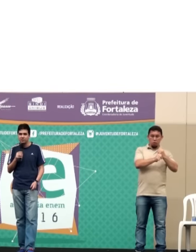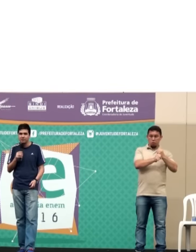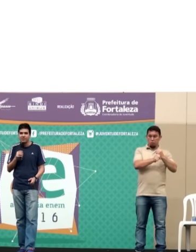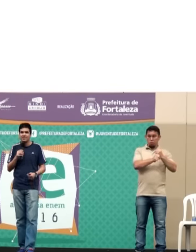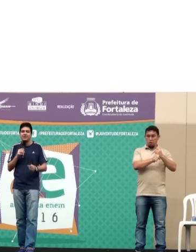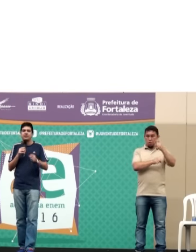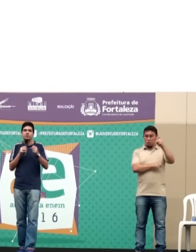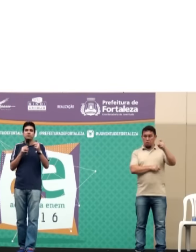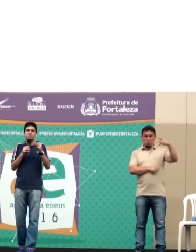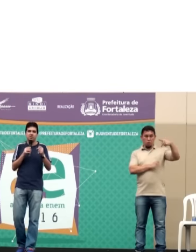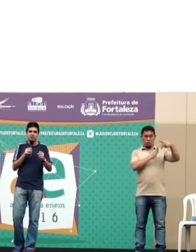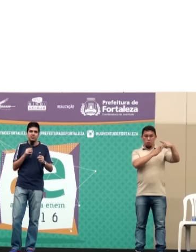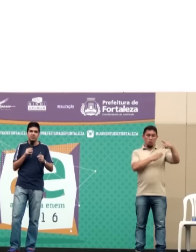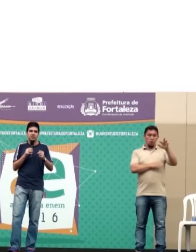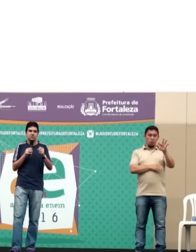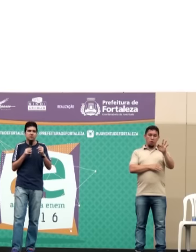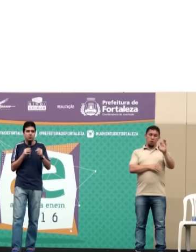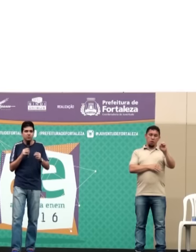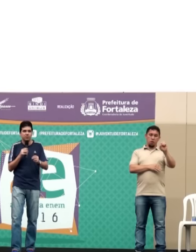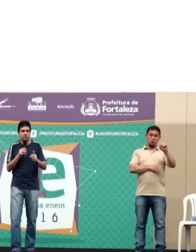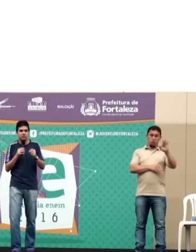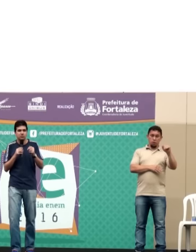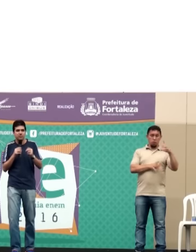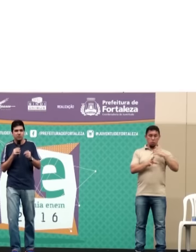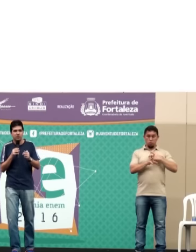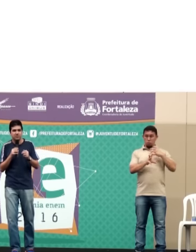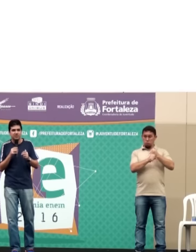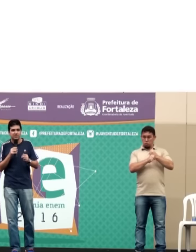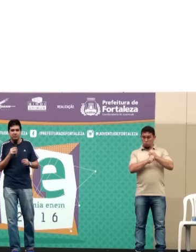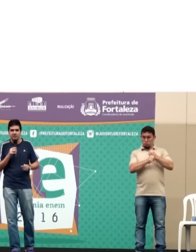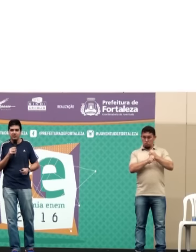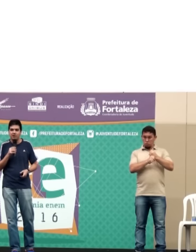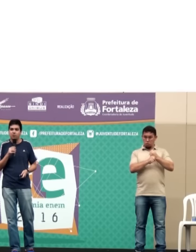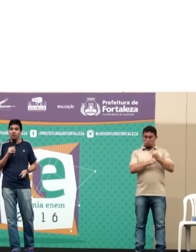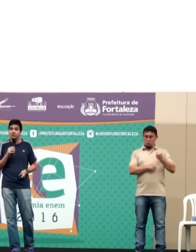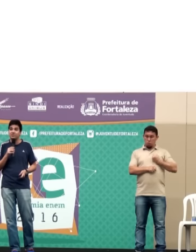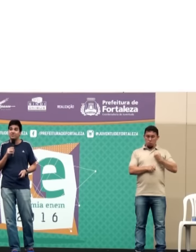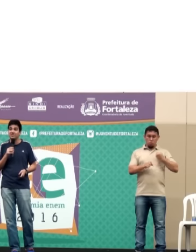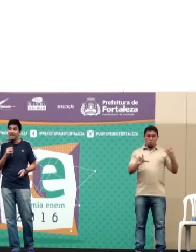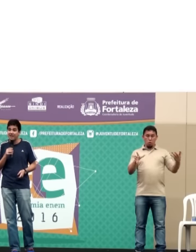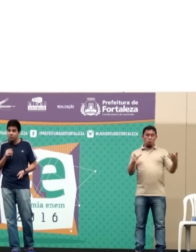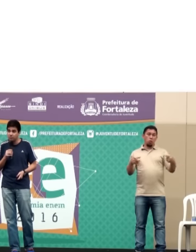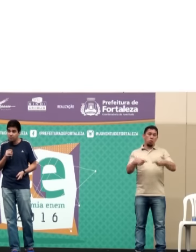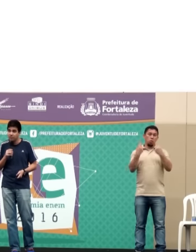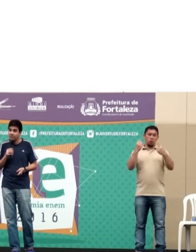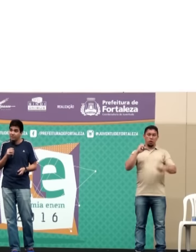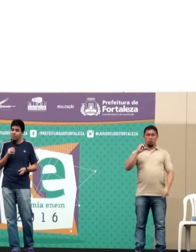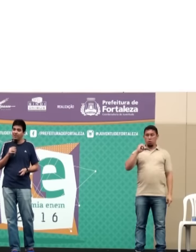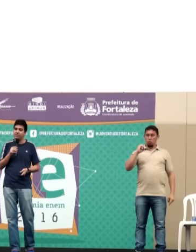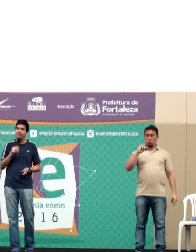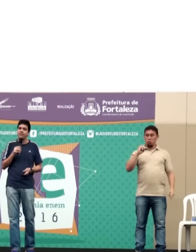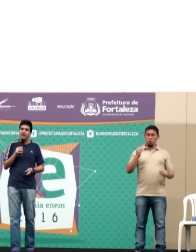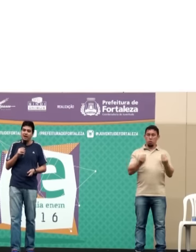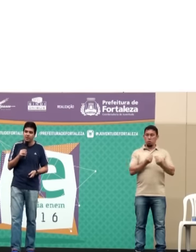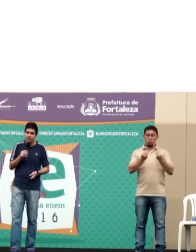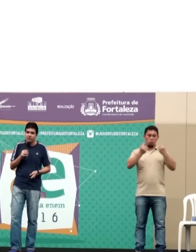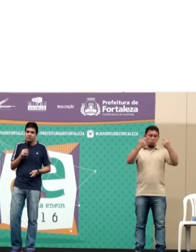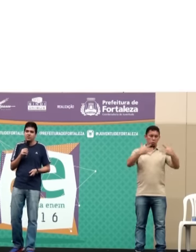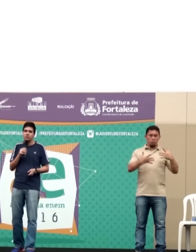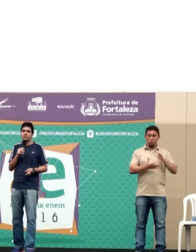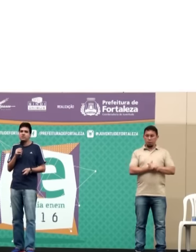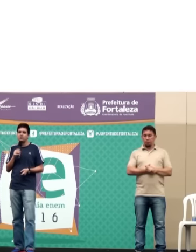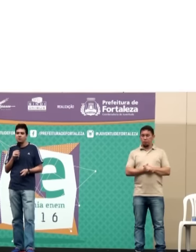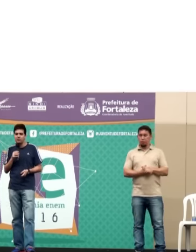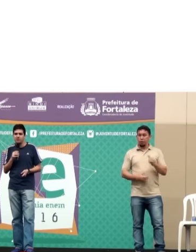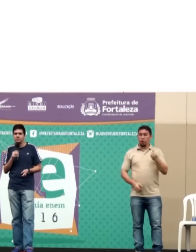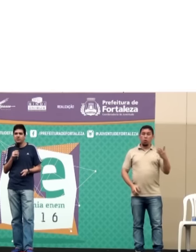X. Eu sei que a soma dos números de oxidação tem que dar quanto? Zero. Então, como é que vai ficar?